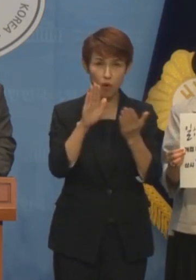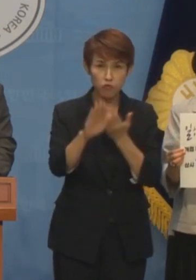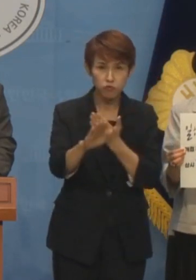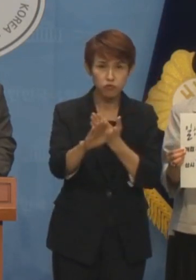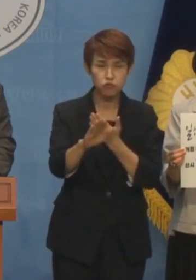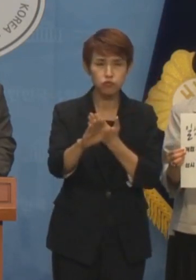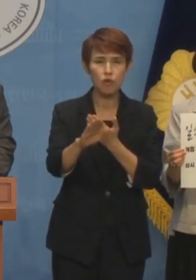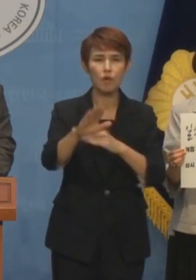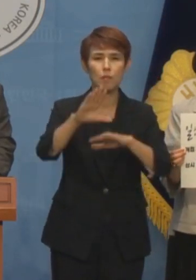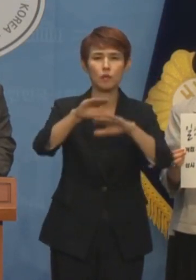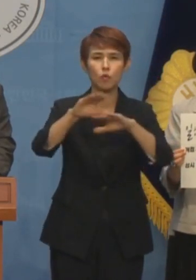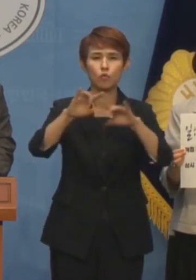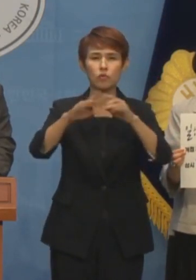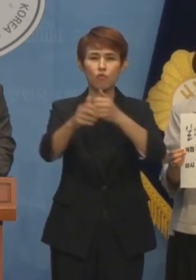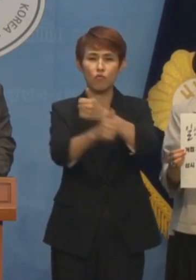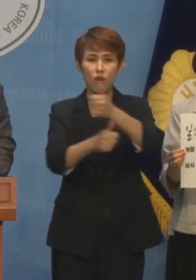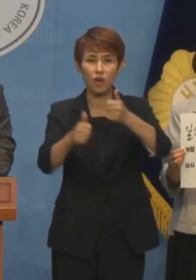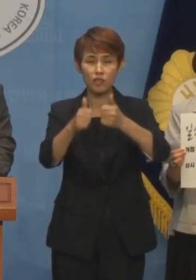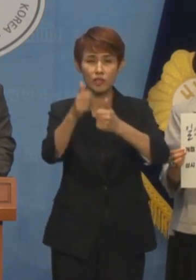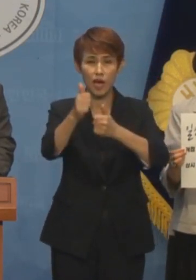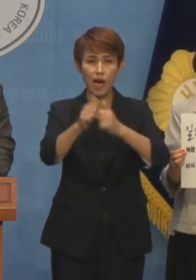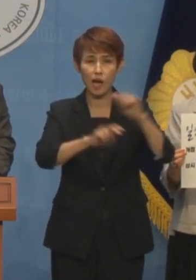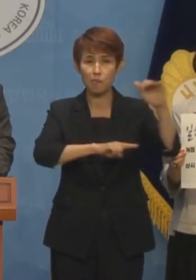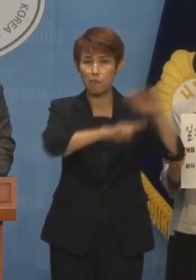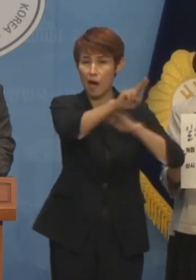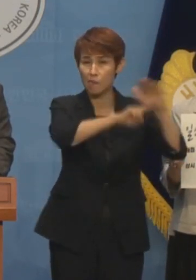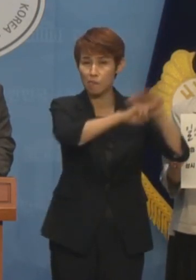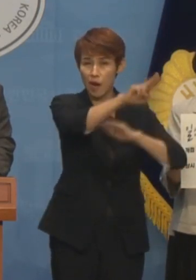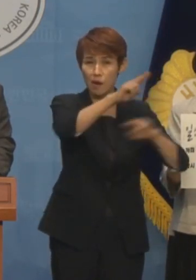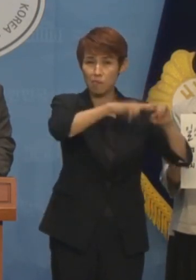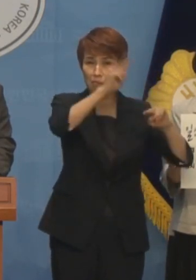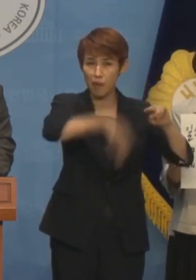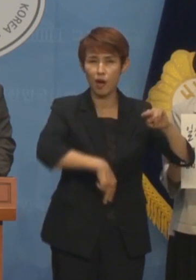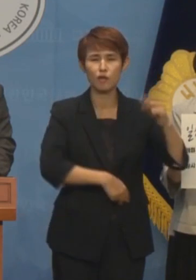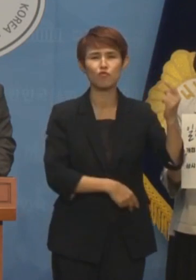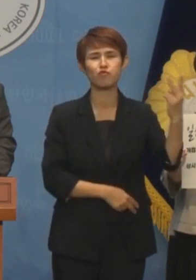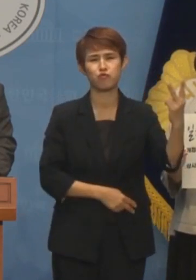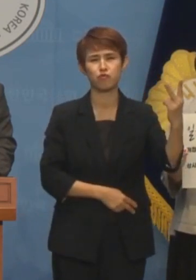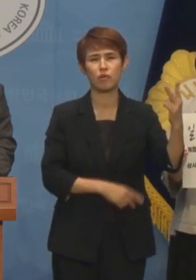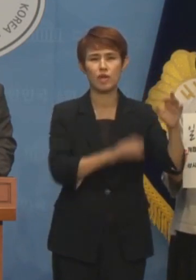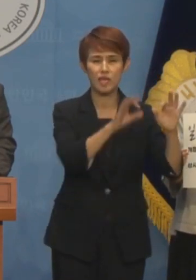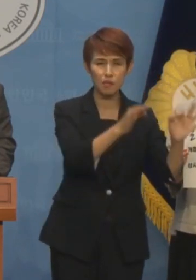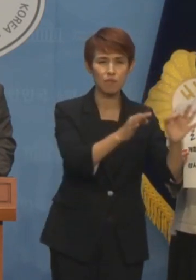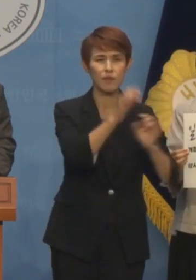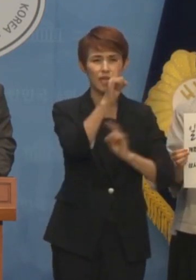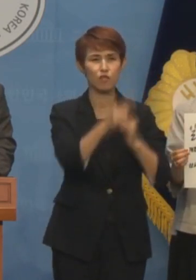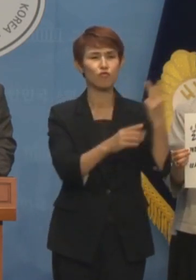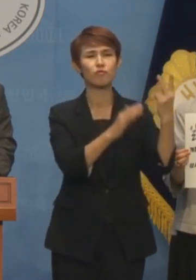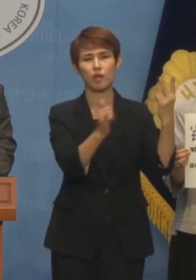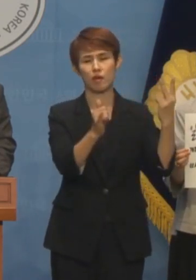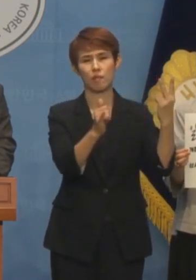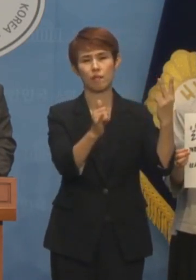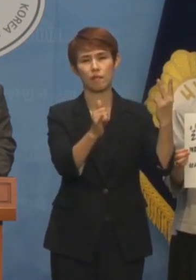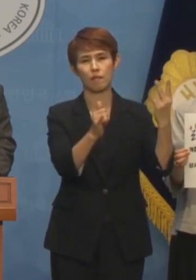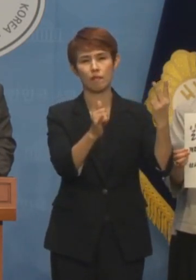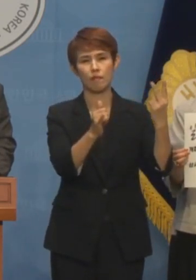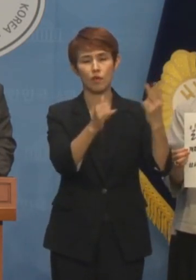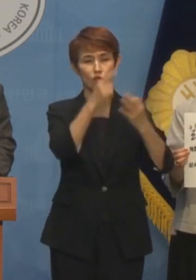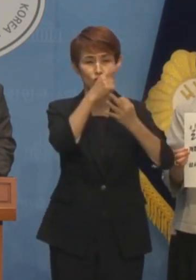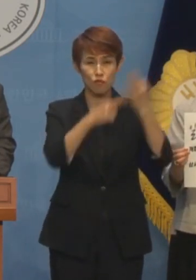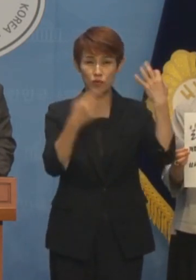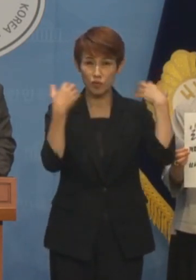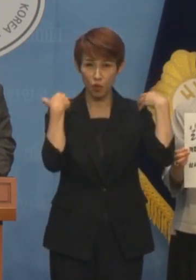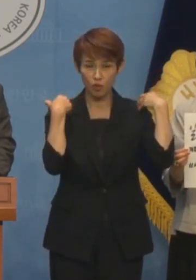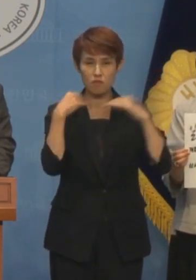도망간 방통위원장만 2명입니다. 지난 이동관, 김홍일 방통위를 통해 윤석열 정권은